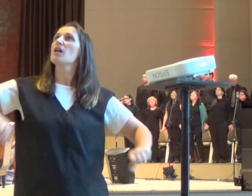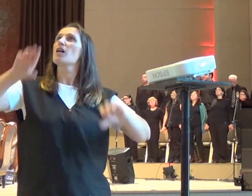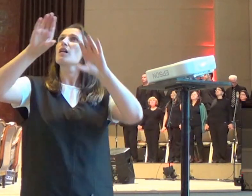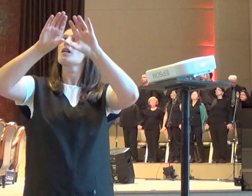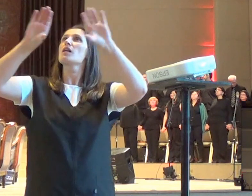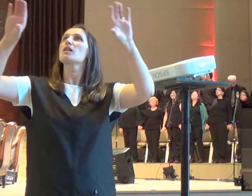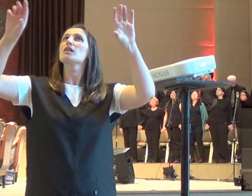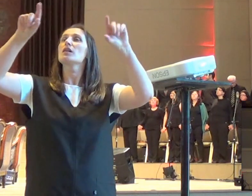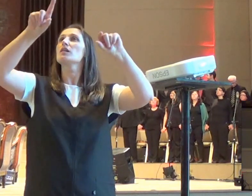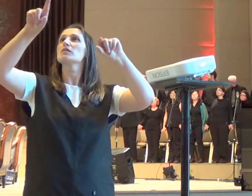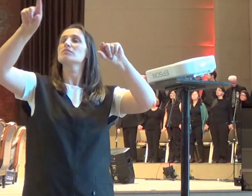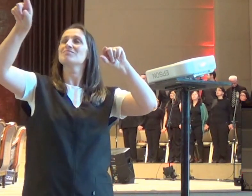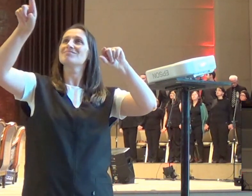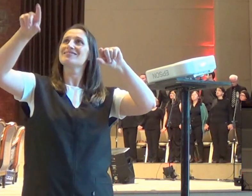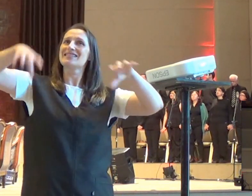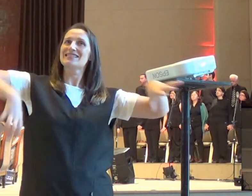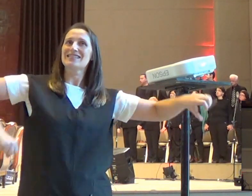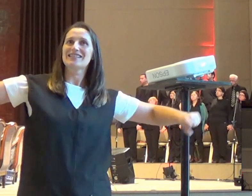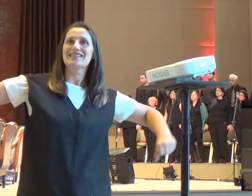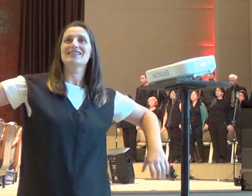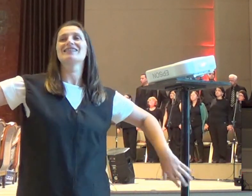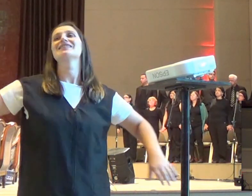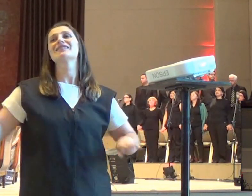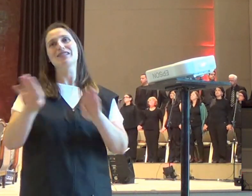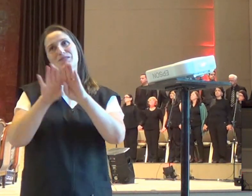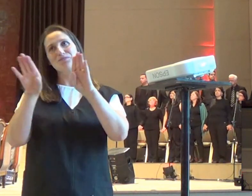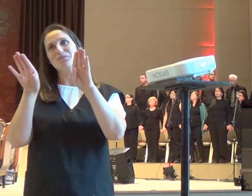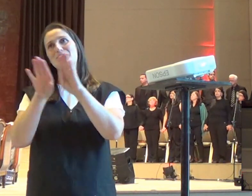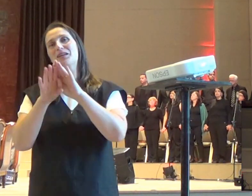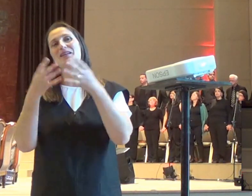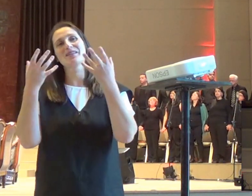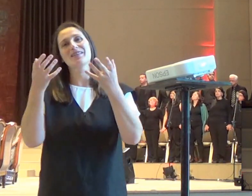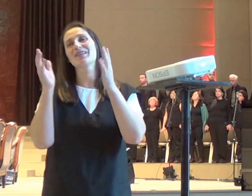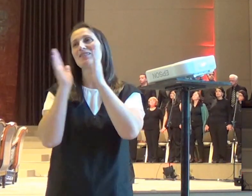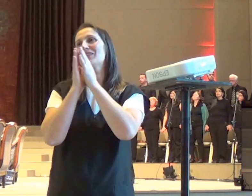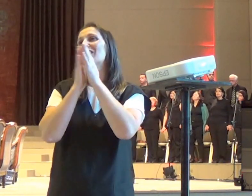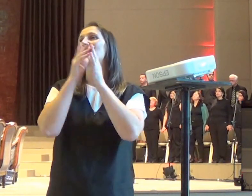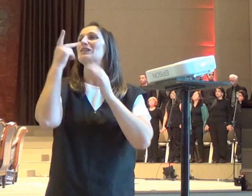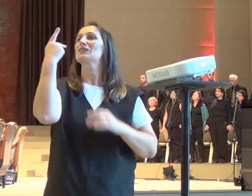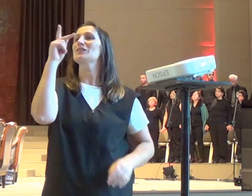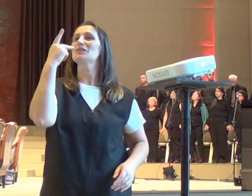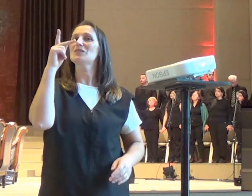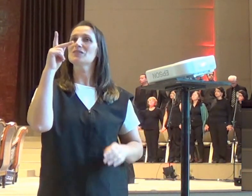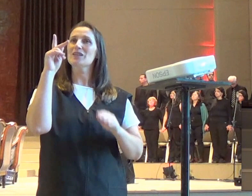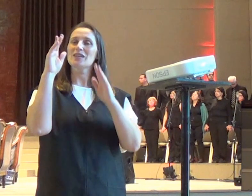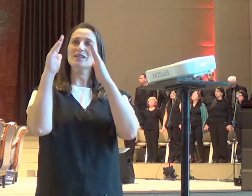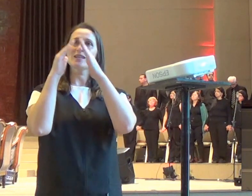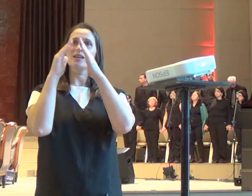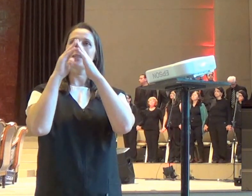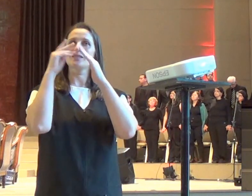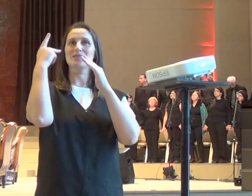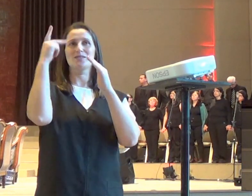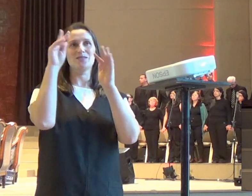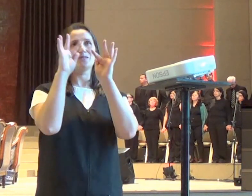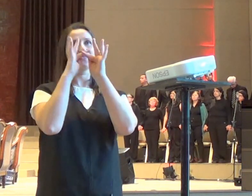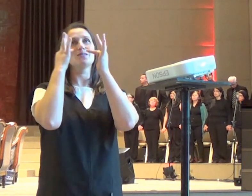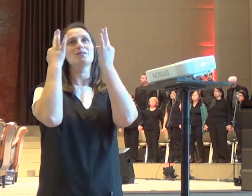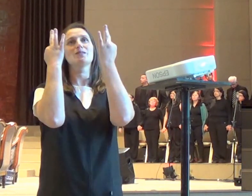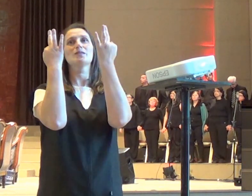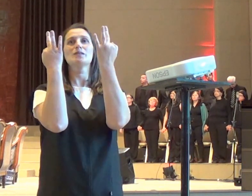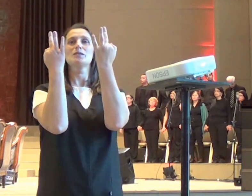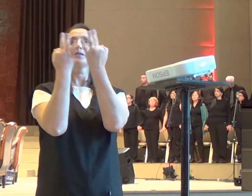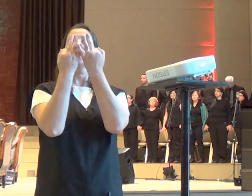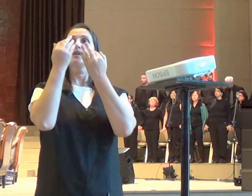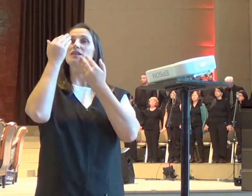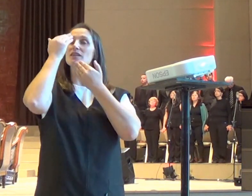galeria também e eu quero orar pela tua casa eu quero orar pela tua família eu quero